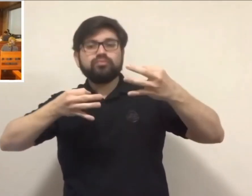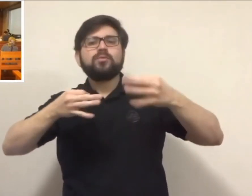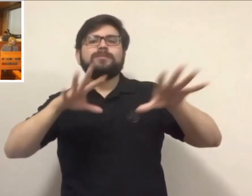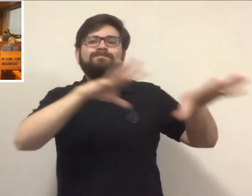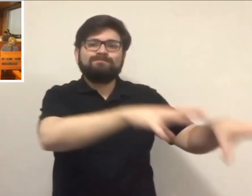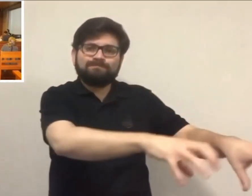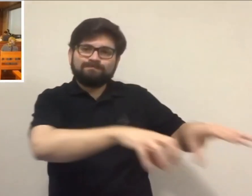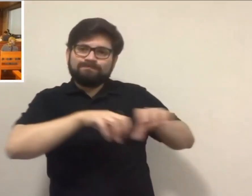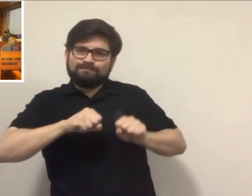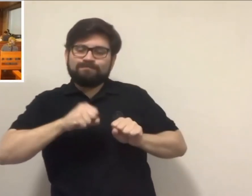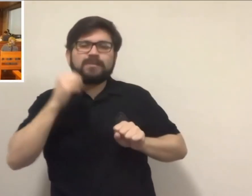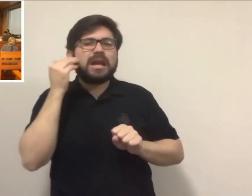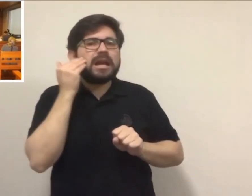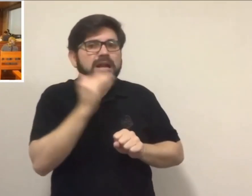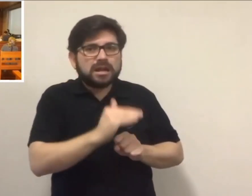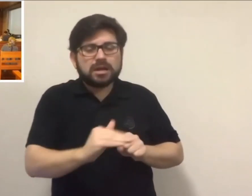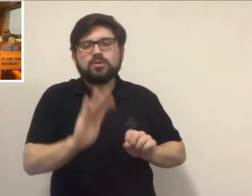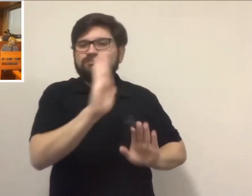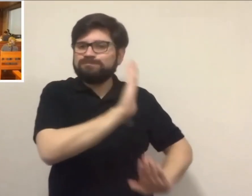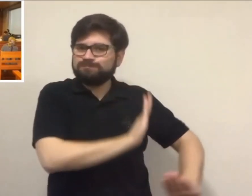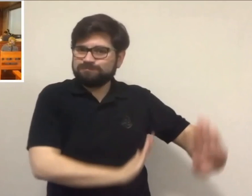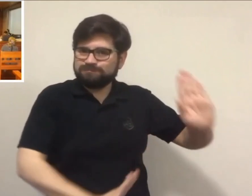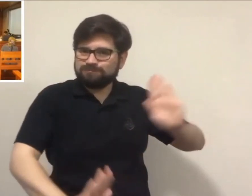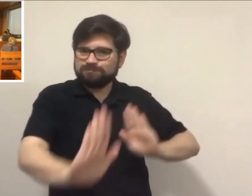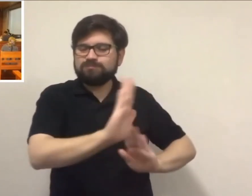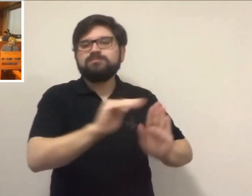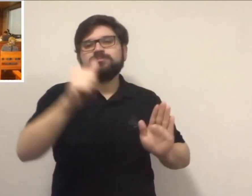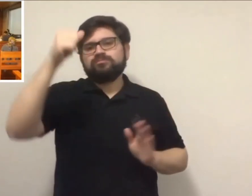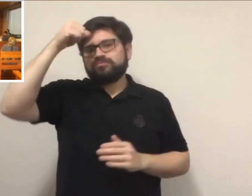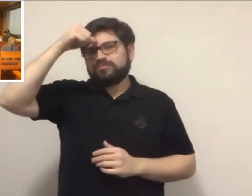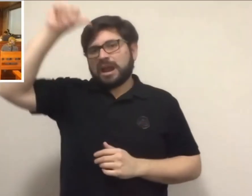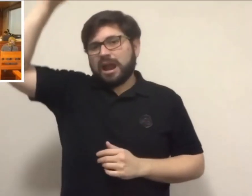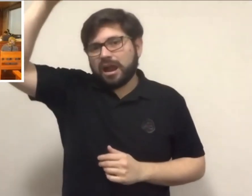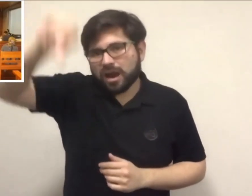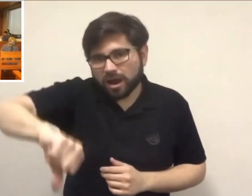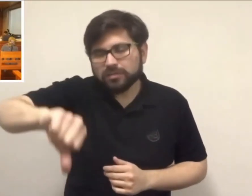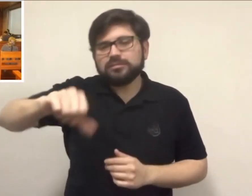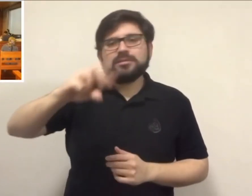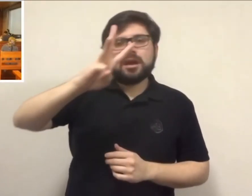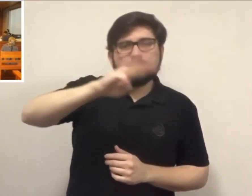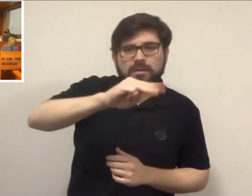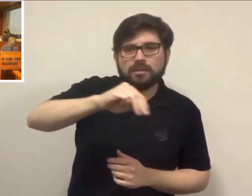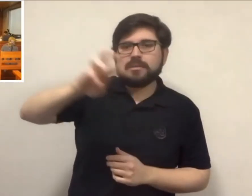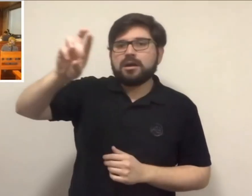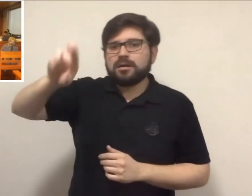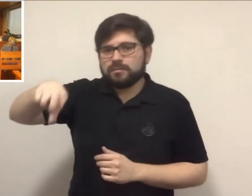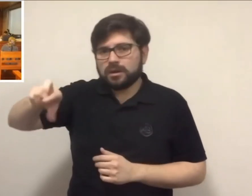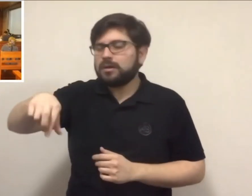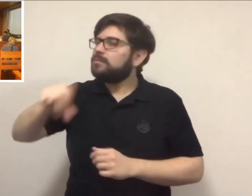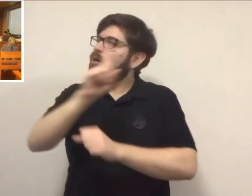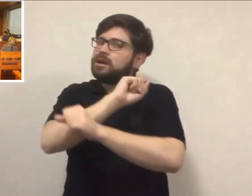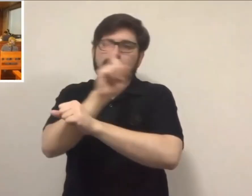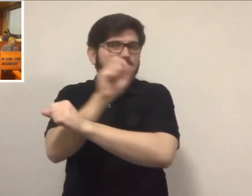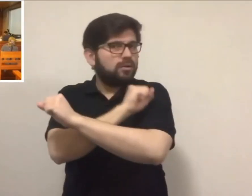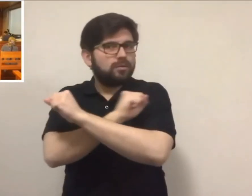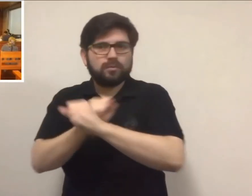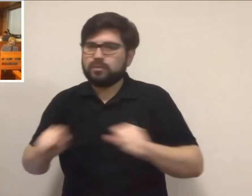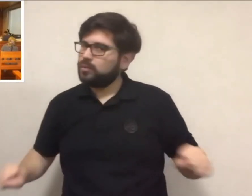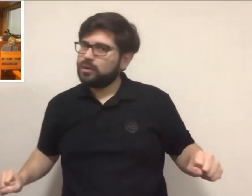Los juzgados de familia se encargan de estos casos y de proteger a los niños y de castigar a los padres cuando